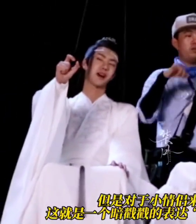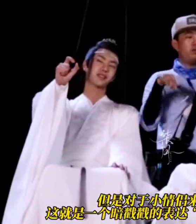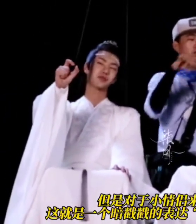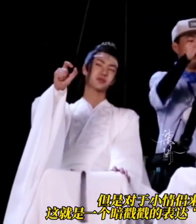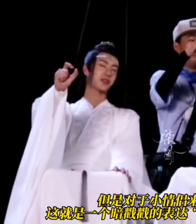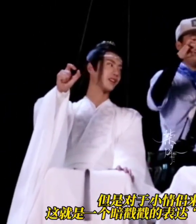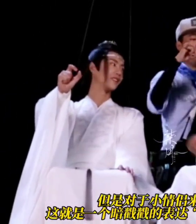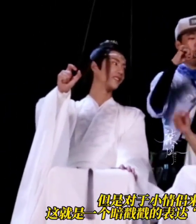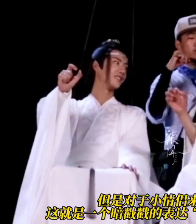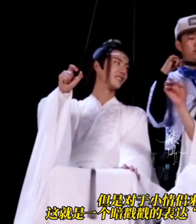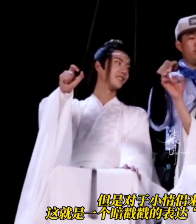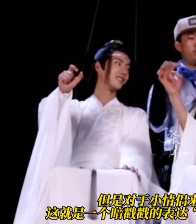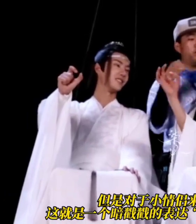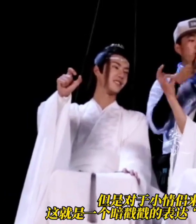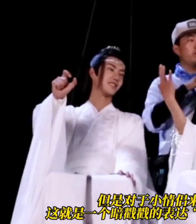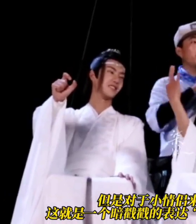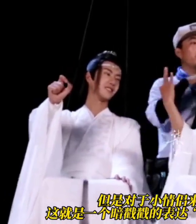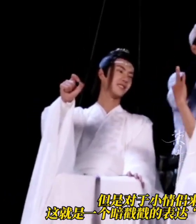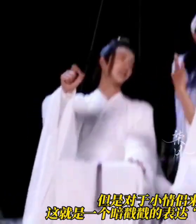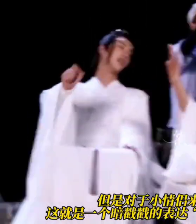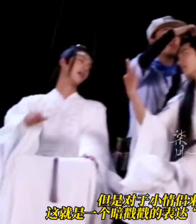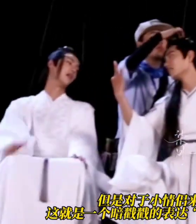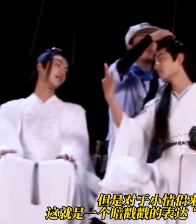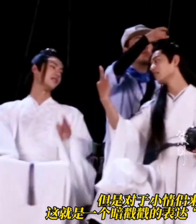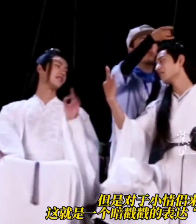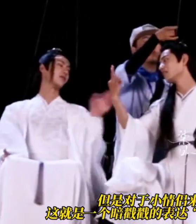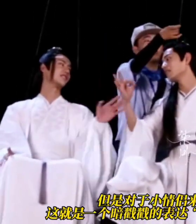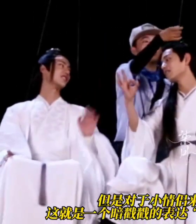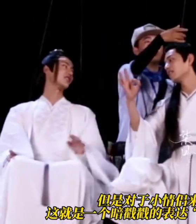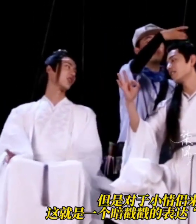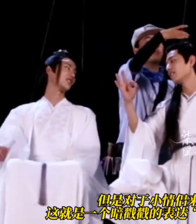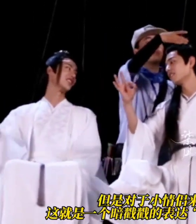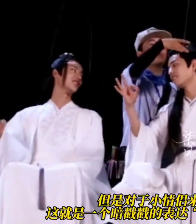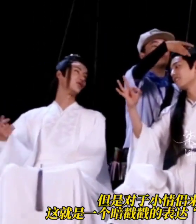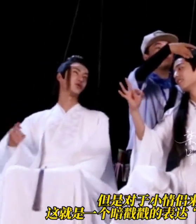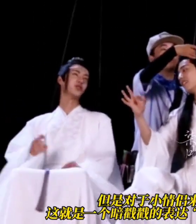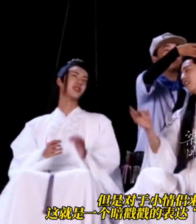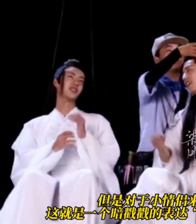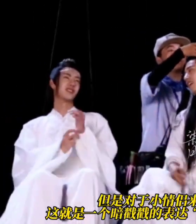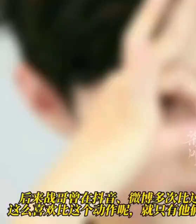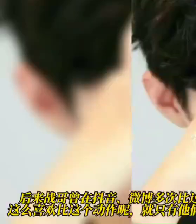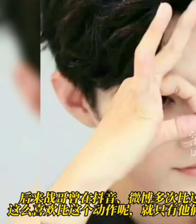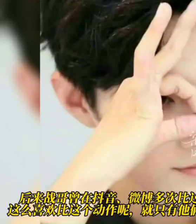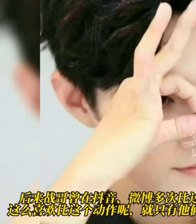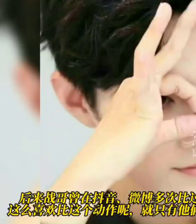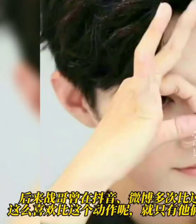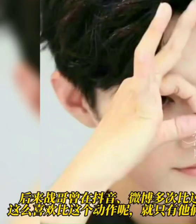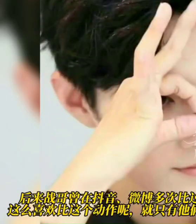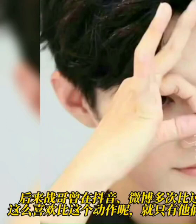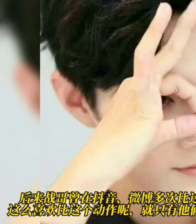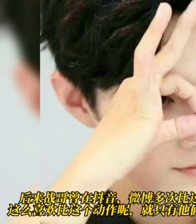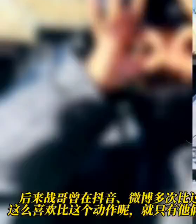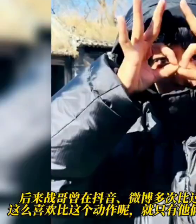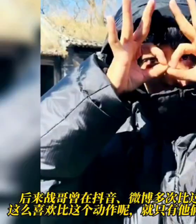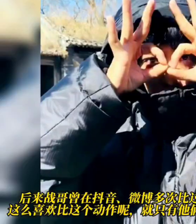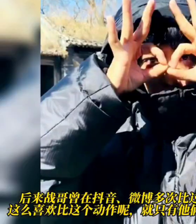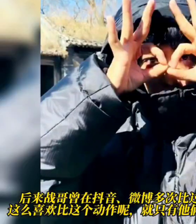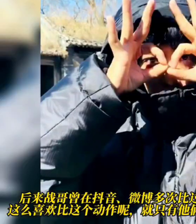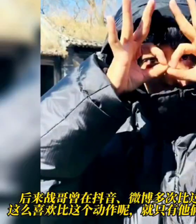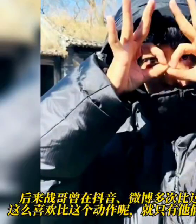于小情侣来说的话，这就是一个暗戳戳的表达我爱你的手势。后来战哥曾在抖音微博多次